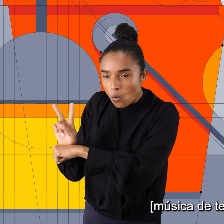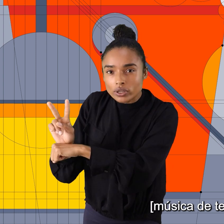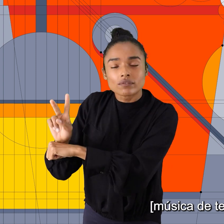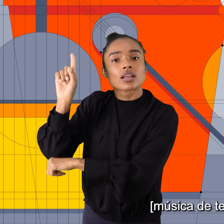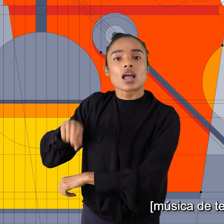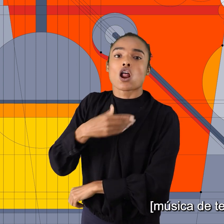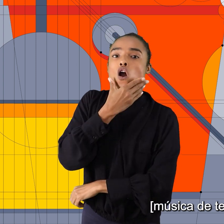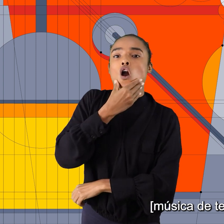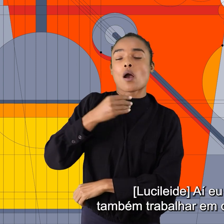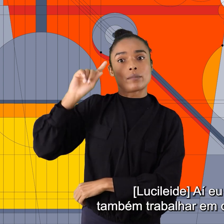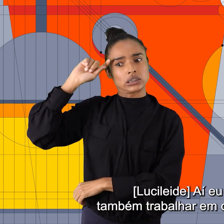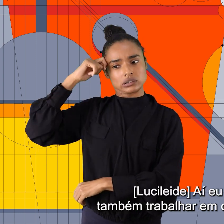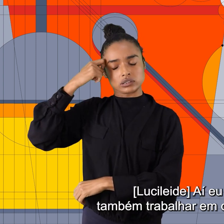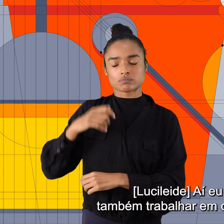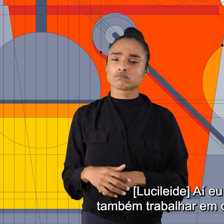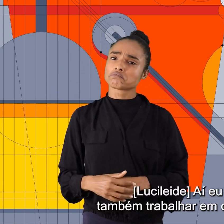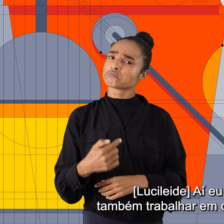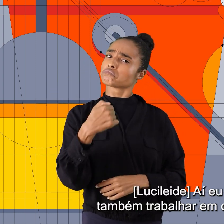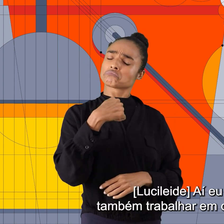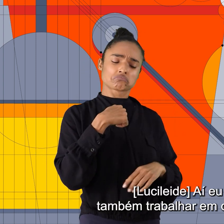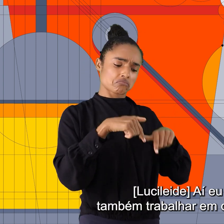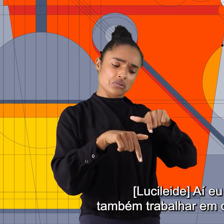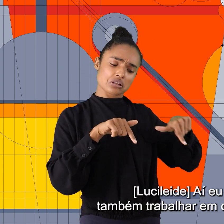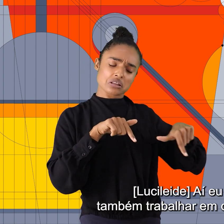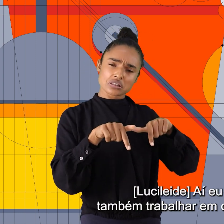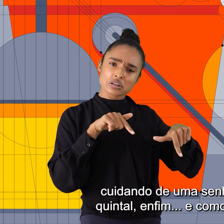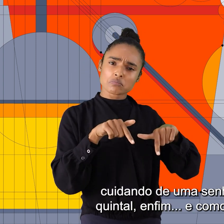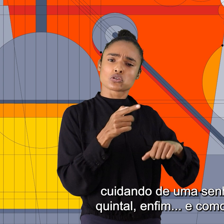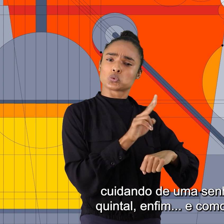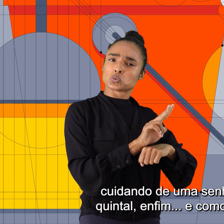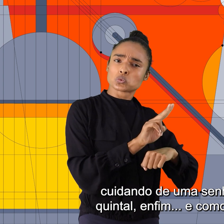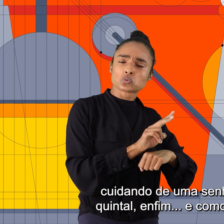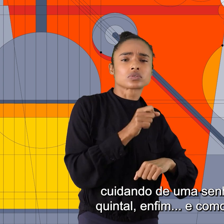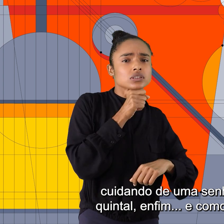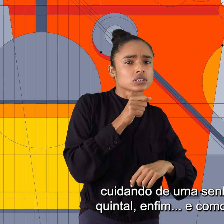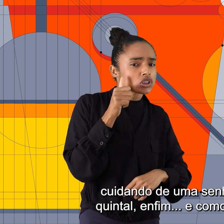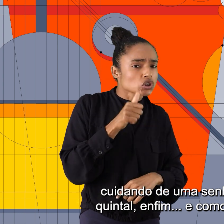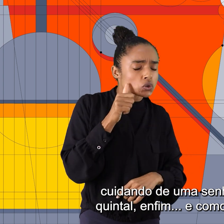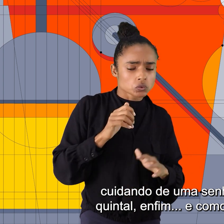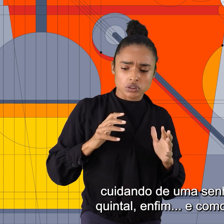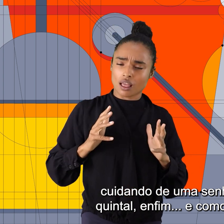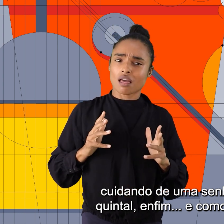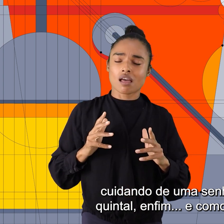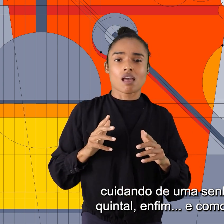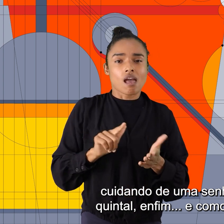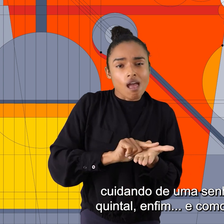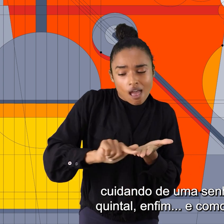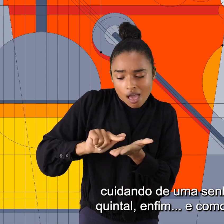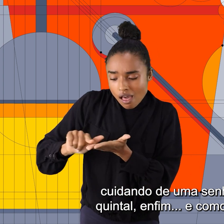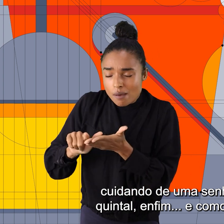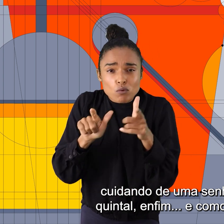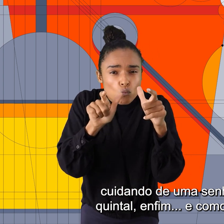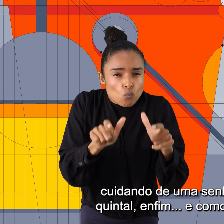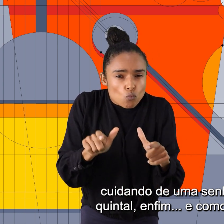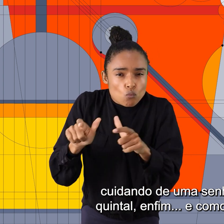negros. Aí eu comecei também a trabalhar em casa de família, cuidando de uma senhora, limpando o quintal, enfim, e como